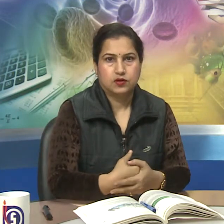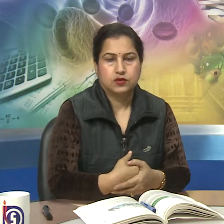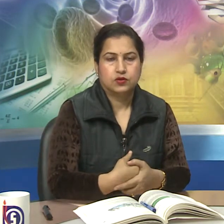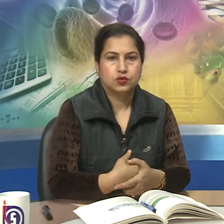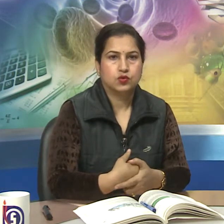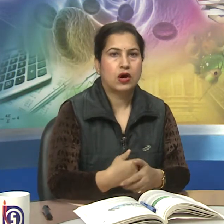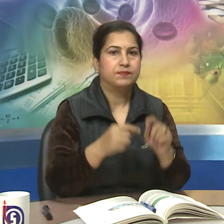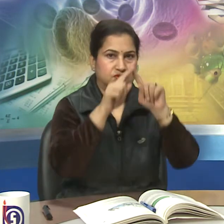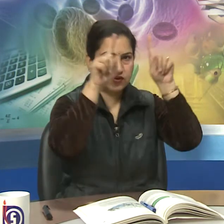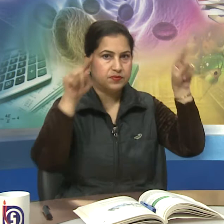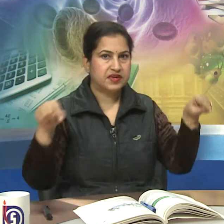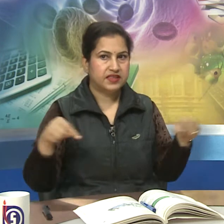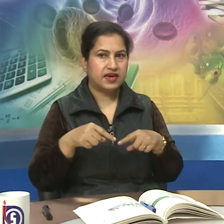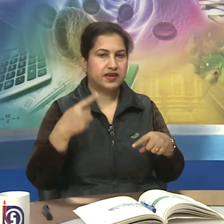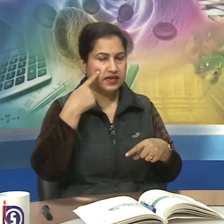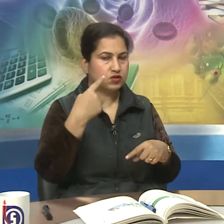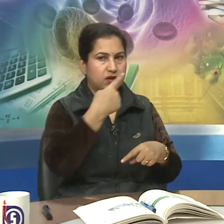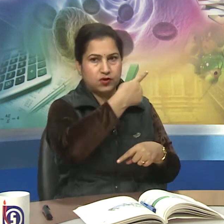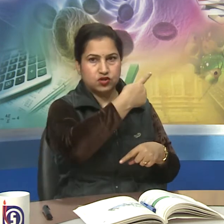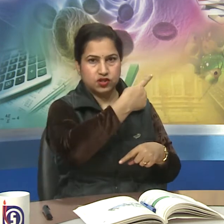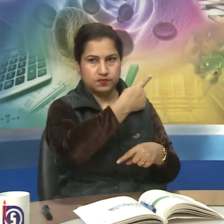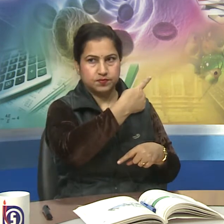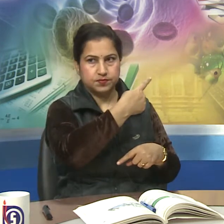है तो अब स्क्रीन पर यह देख रहे हैं सवाल पोलूशन